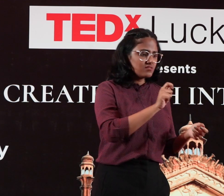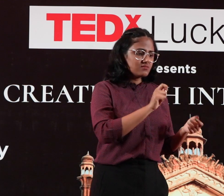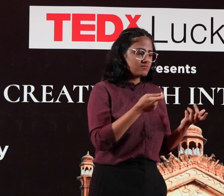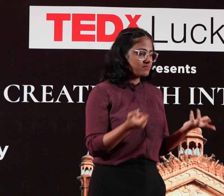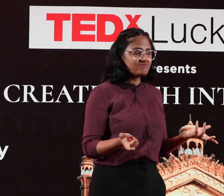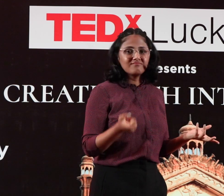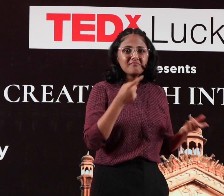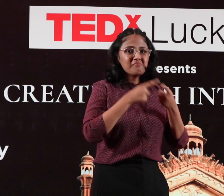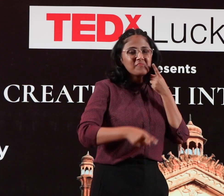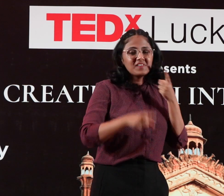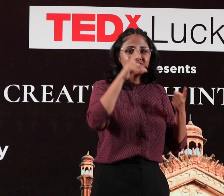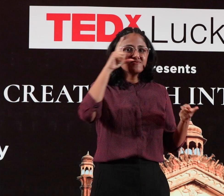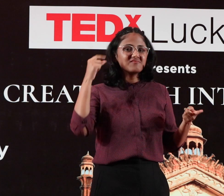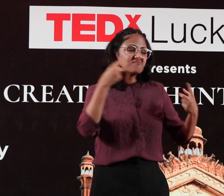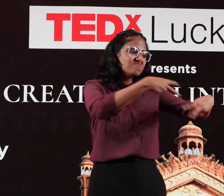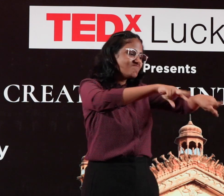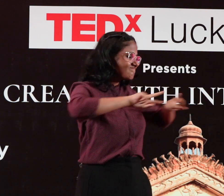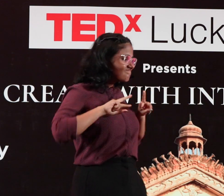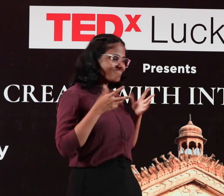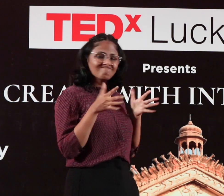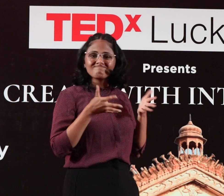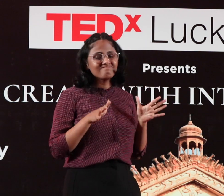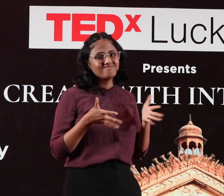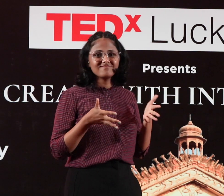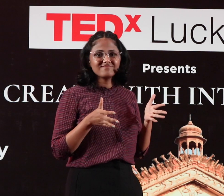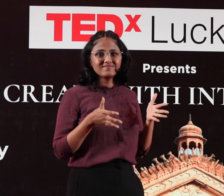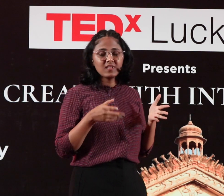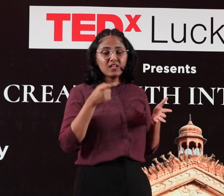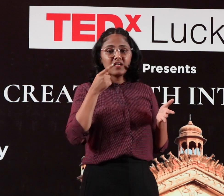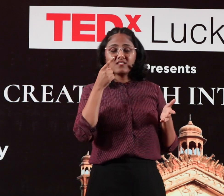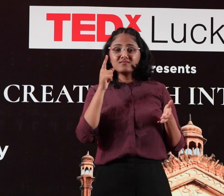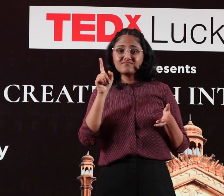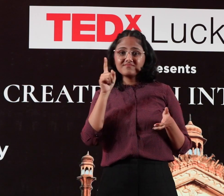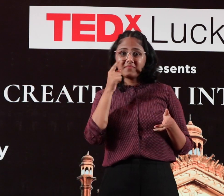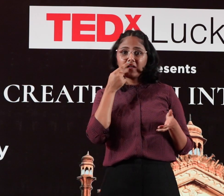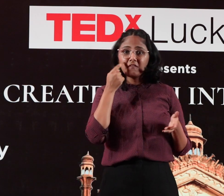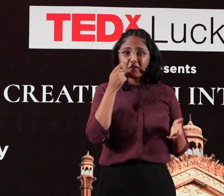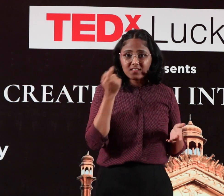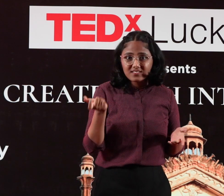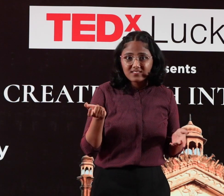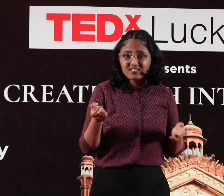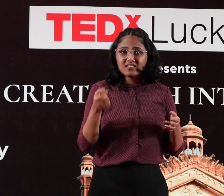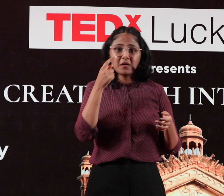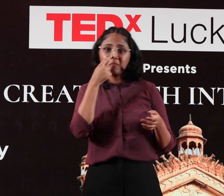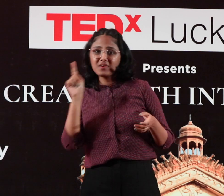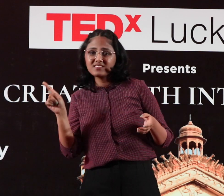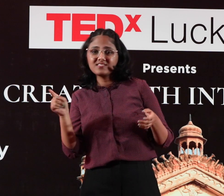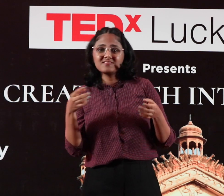हुए झुंझुनों को देख रही थी और वो आवाज को फॉलो नहीं कर रही थी. तब माँ बाप टूट से गए. तो इसलिए वो